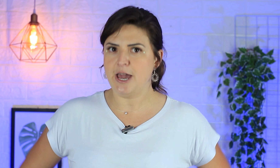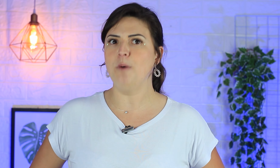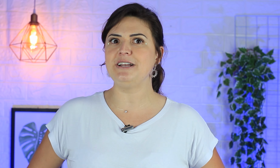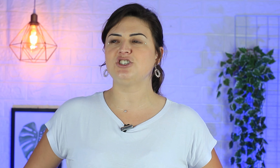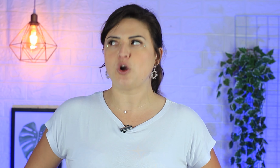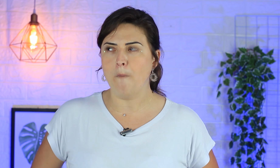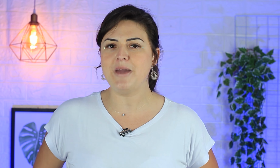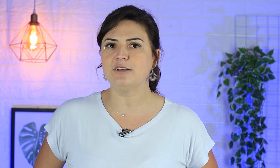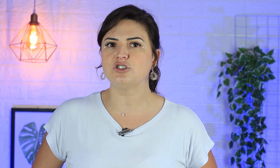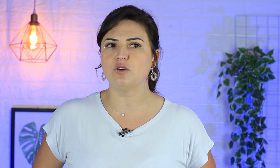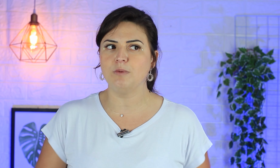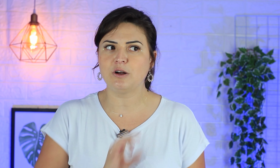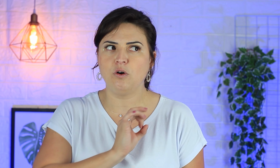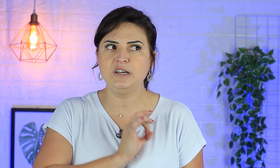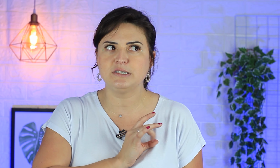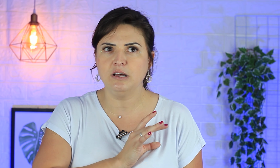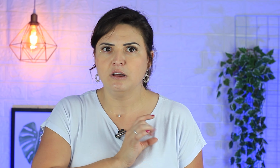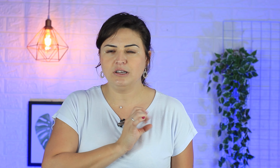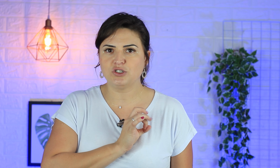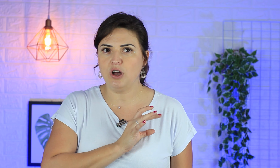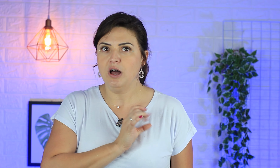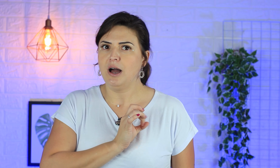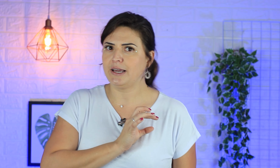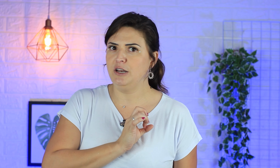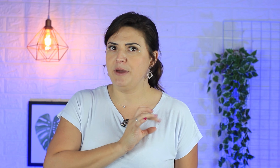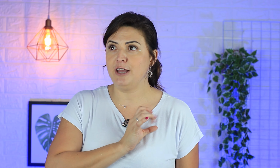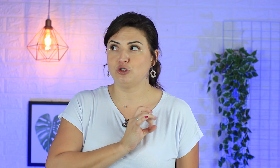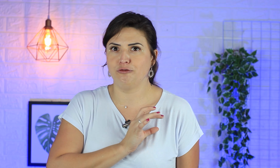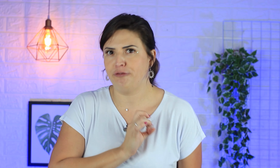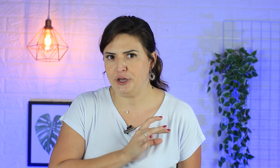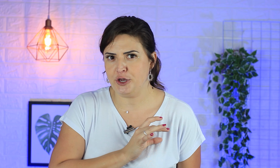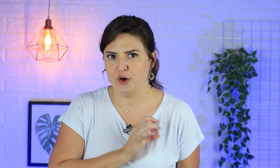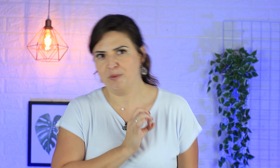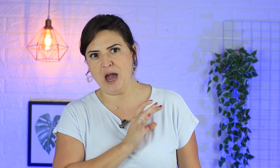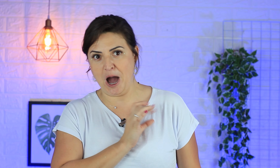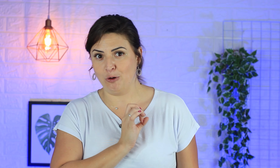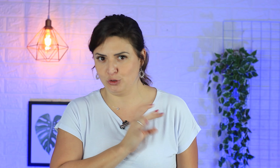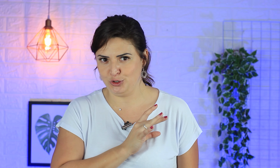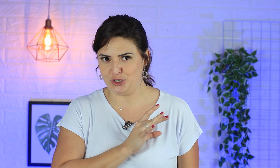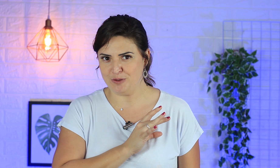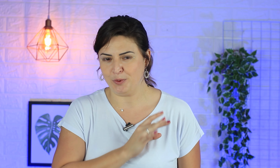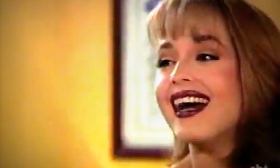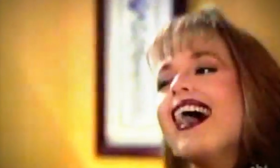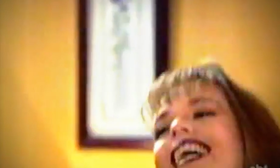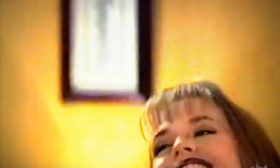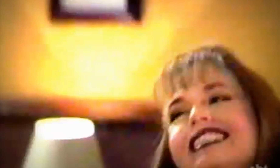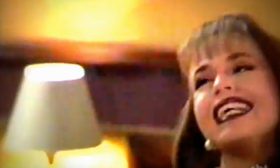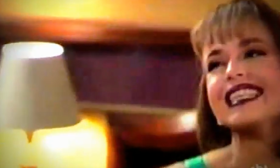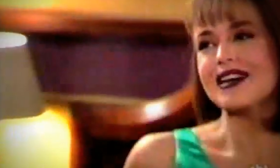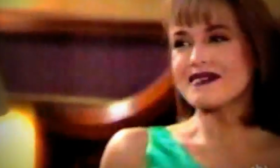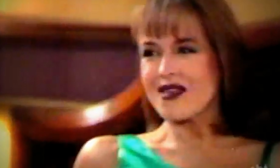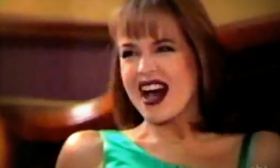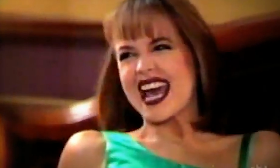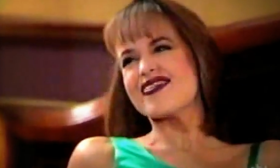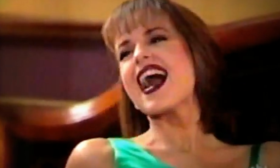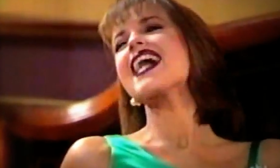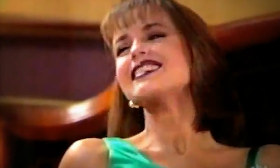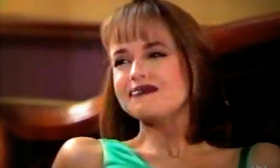realmente tá com medo de alguma coisa, olha só, aquele medo de um filme, algo do tipo. Eu não tenho medo de nada.